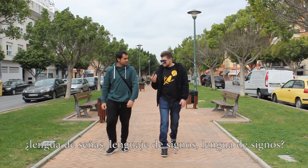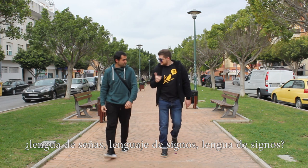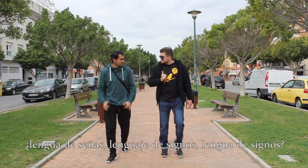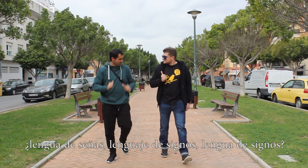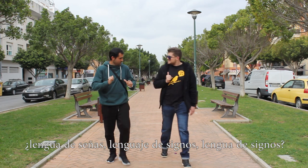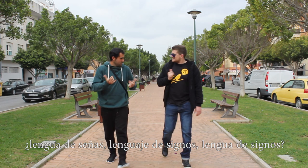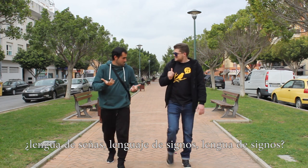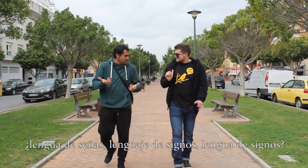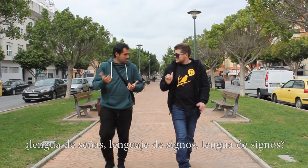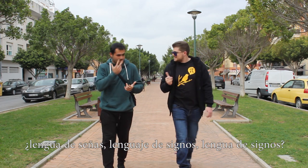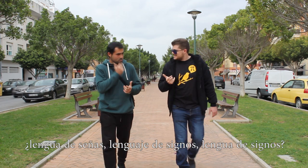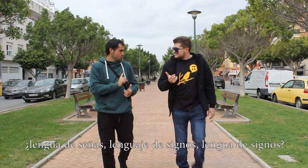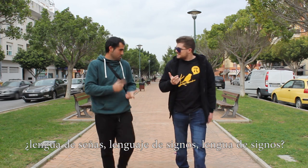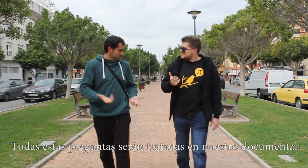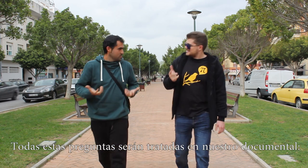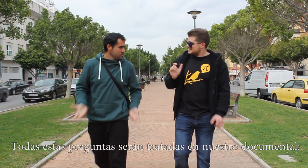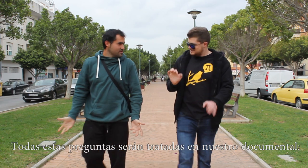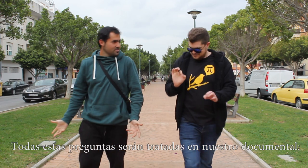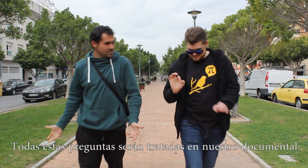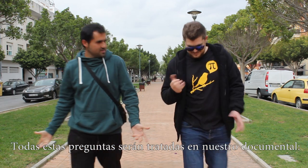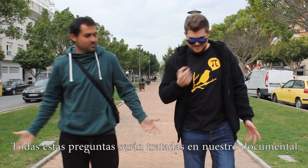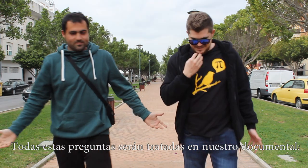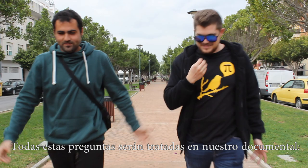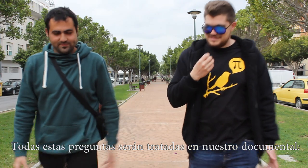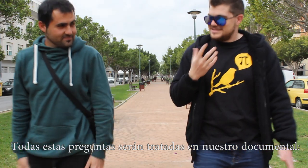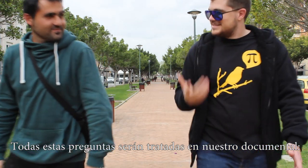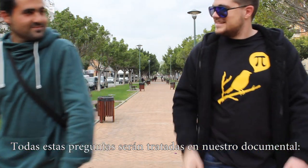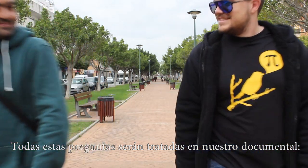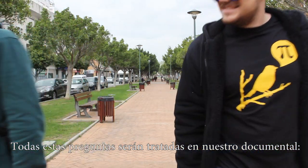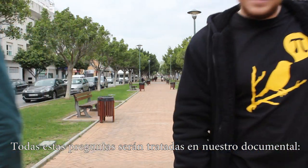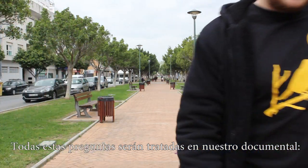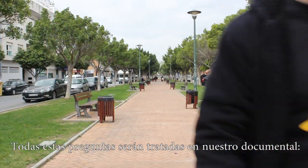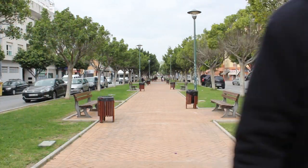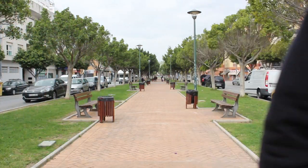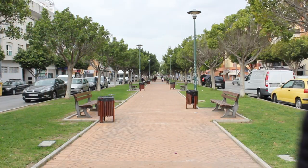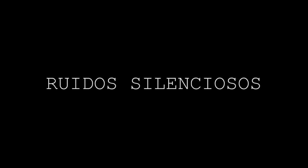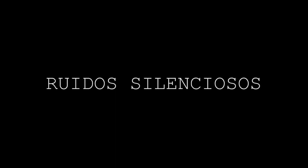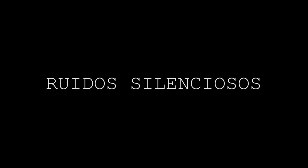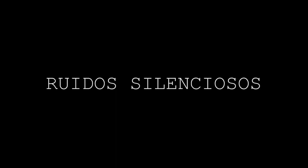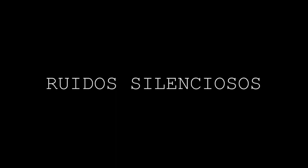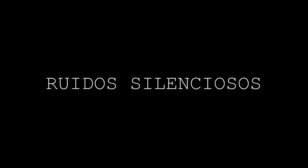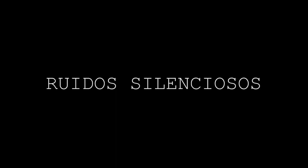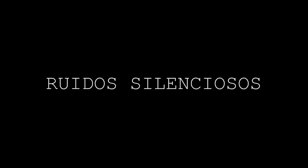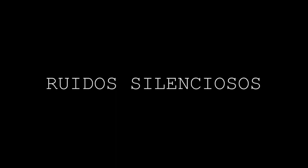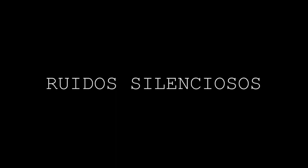lenguaje de signos, lengua de signos... Todas estas preguntas serán tratadas en nuestro documental Ruidos Silenciosos.